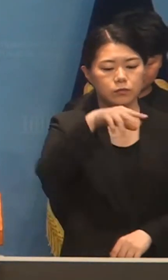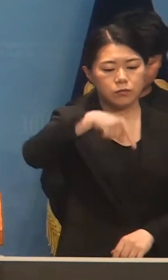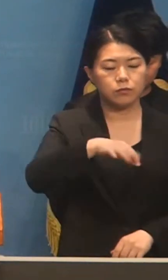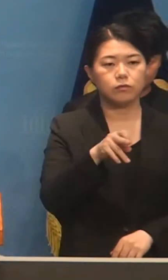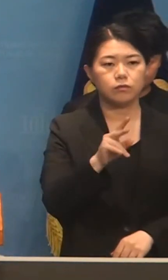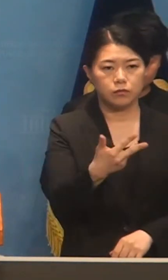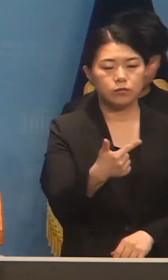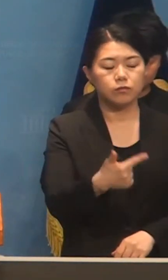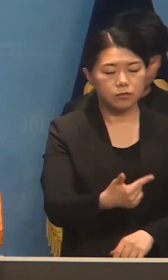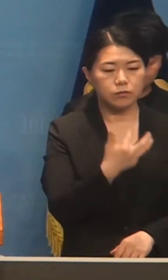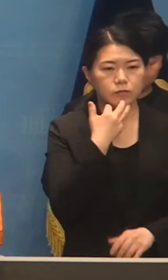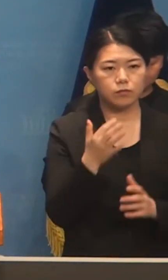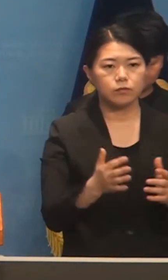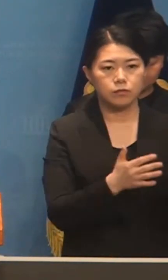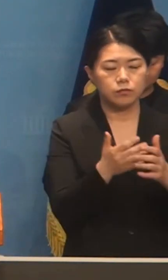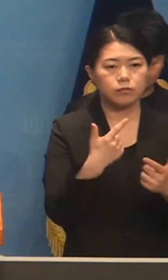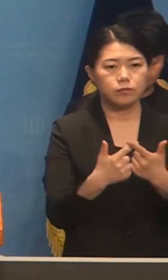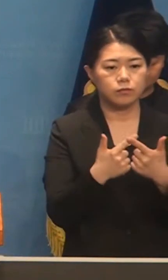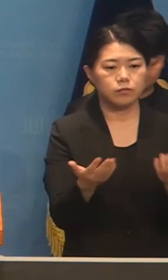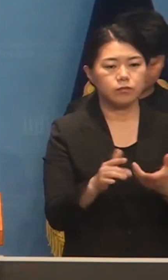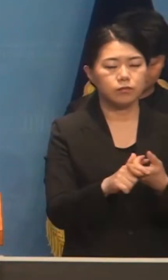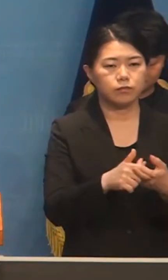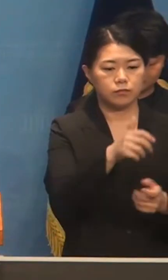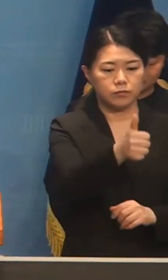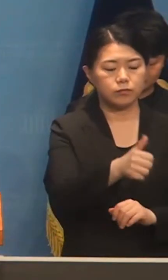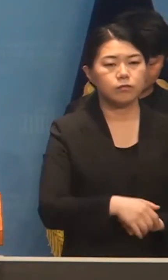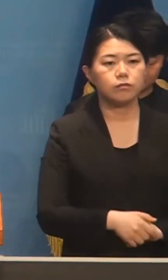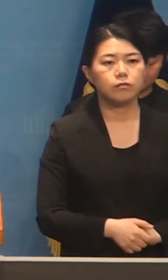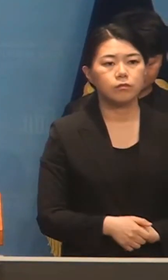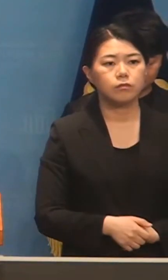송수연 경기교사노조 위원장님 오셨습니다.